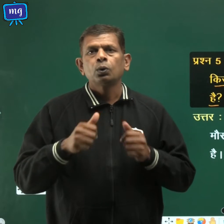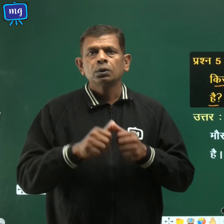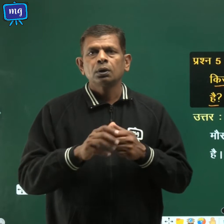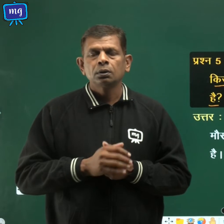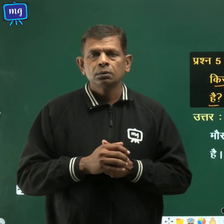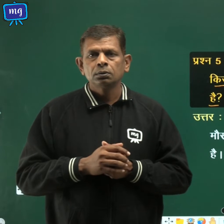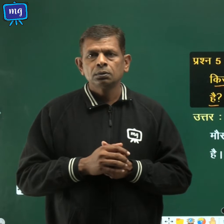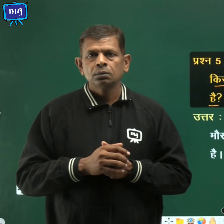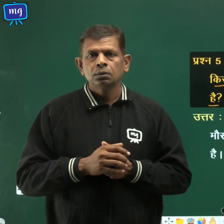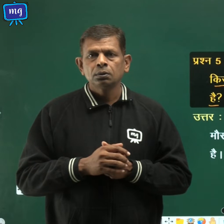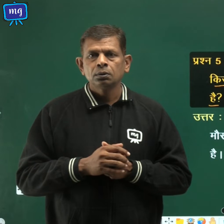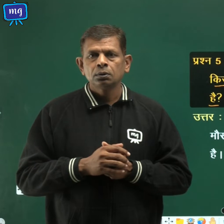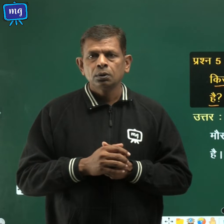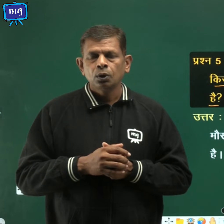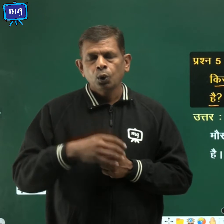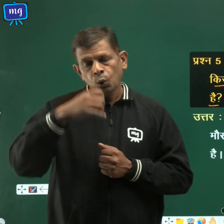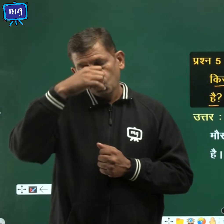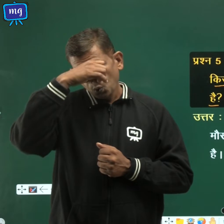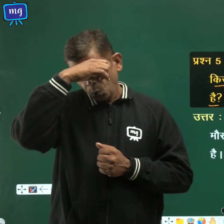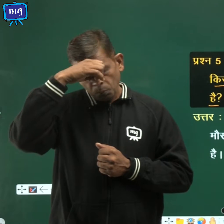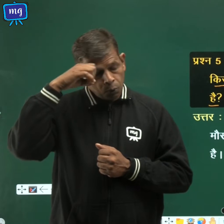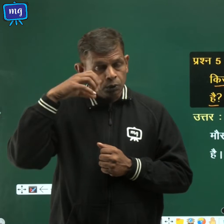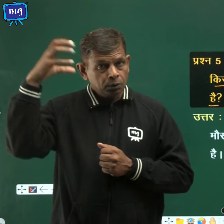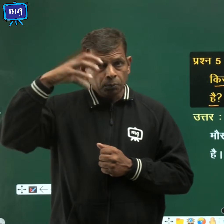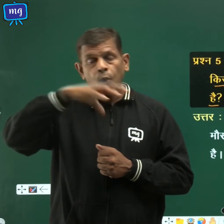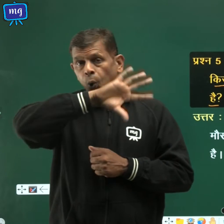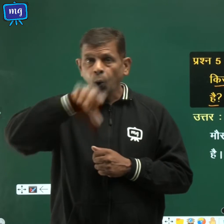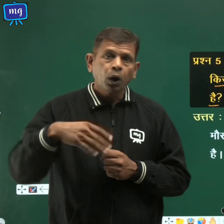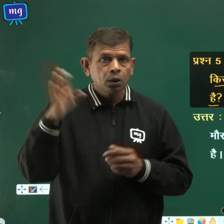उत्तर, मौसम और जलवायु में से